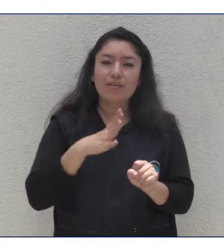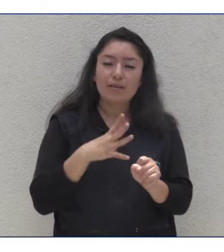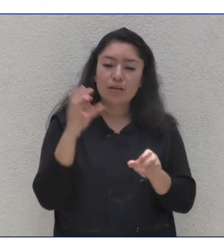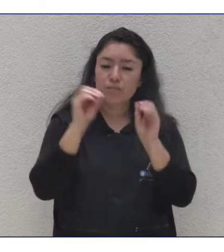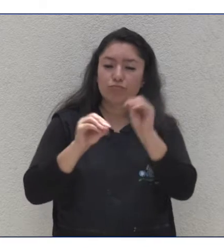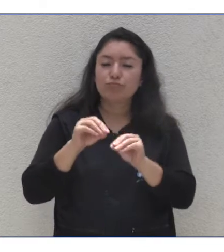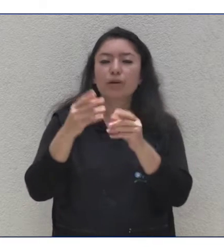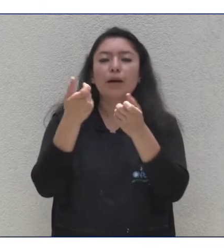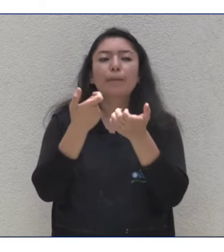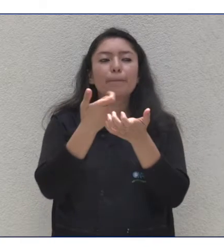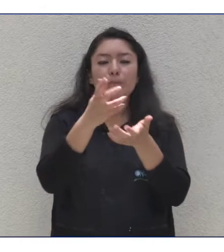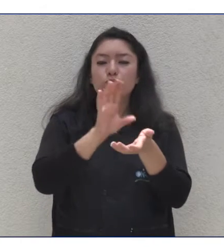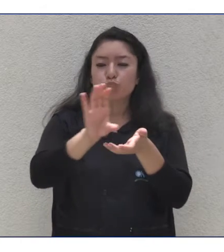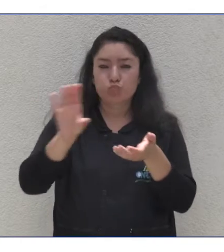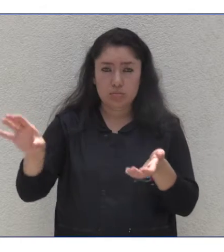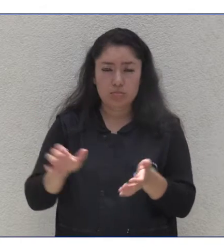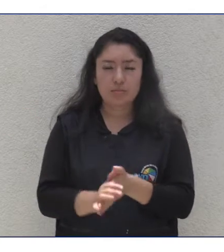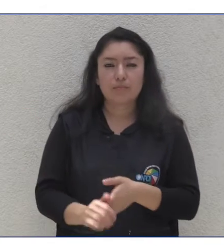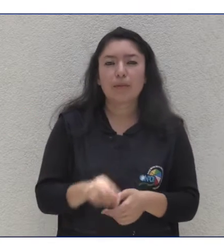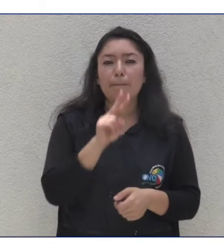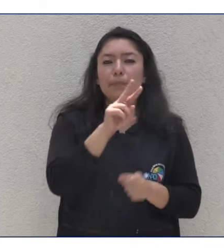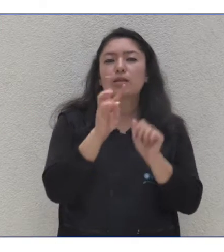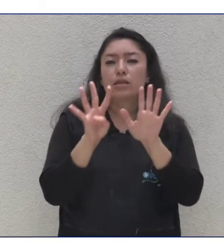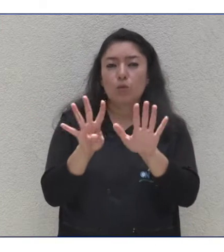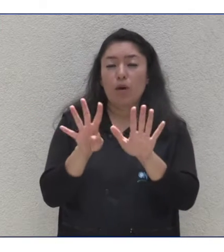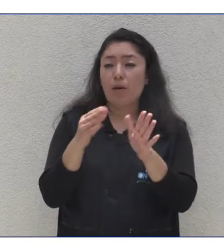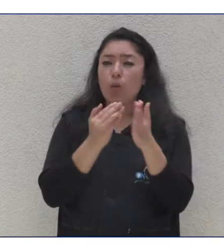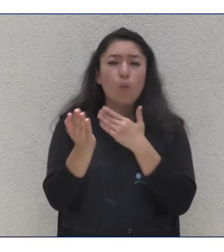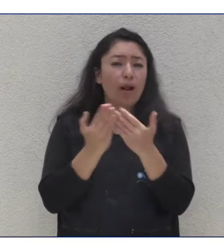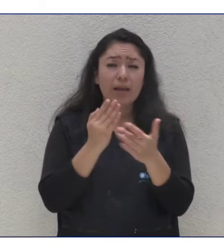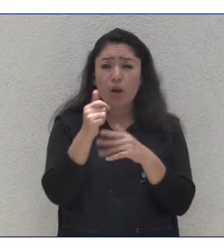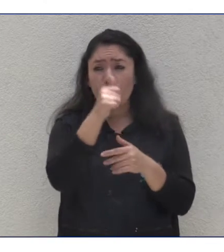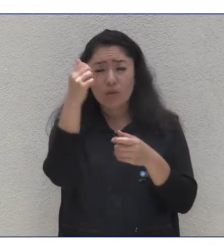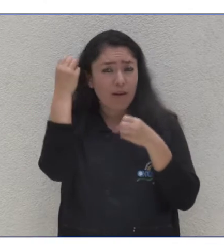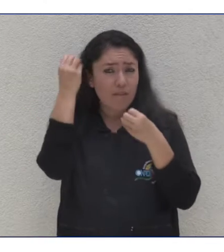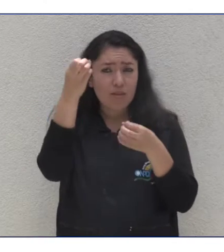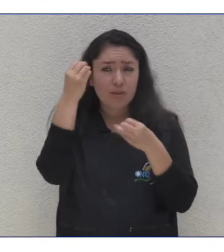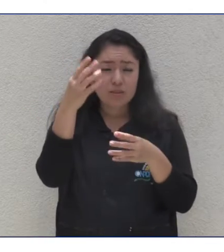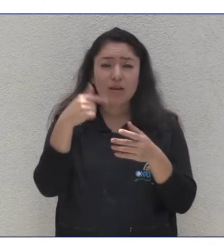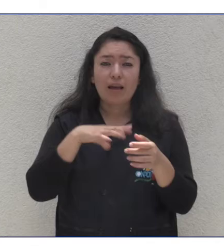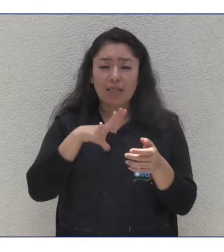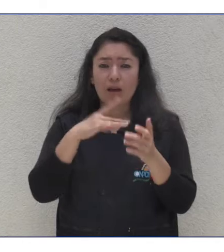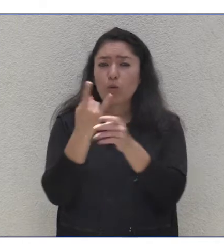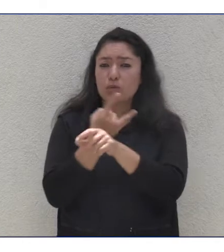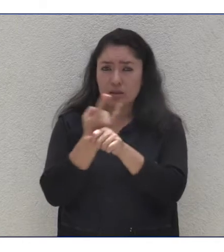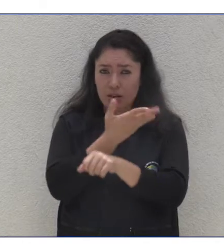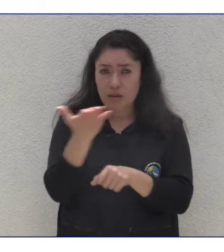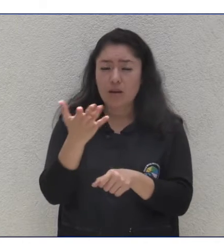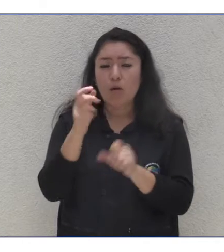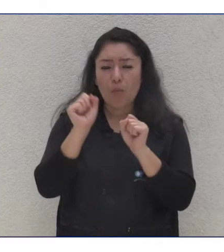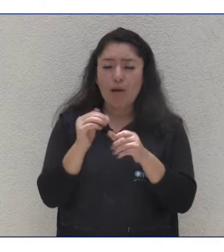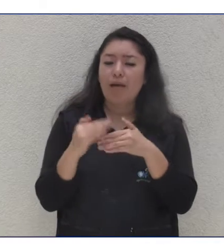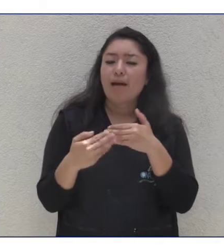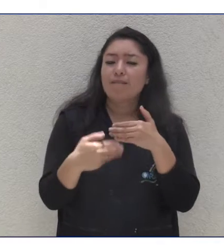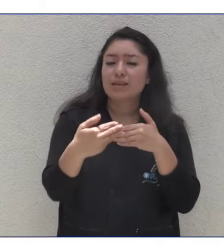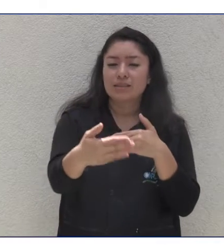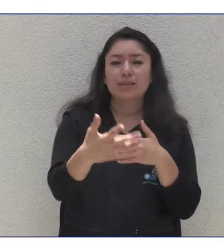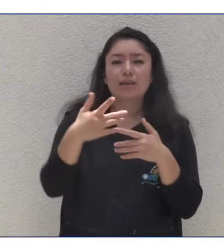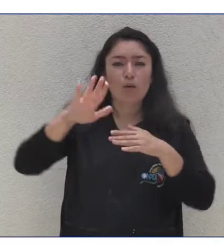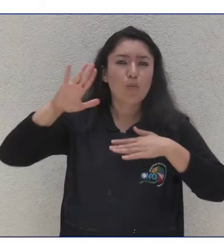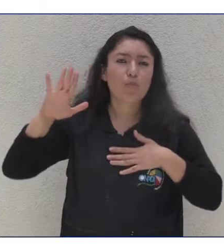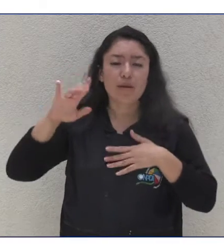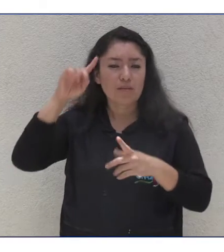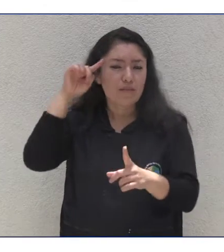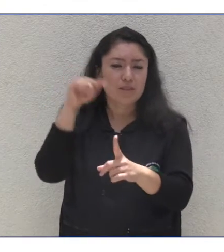de adecuar la prestación de los mismos. 29. Cualquier otra información que sea de utilidad o relevancia para cumplir con